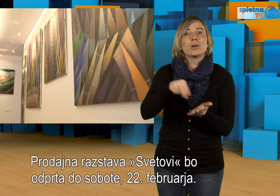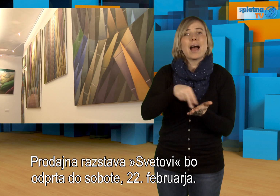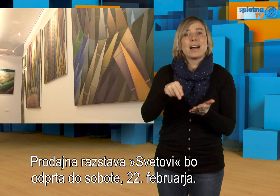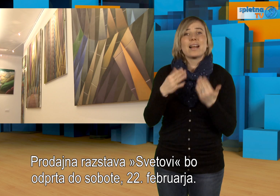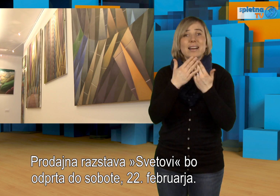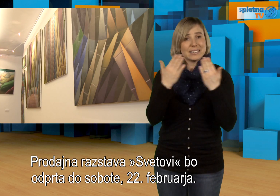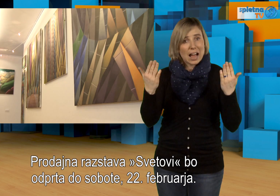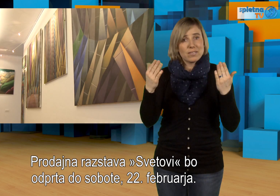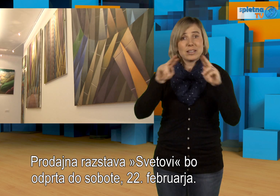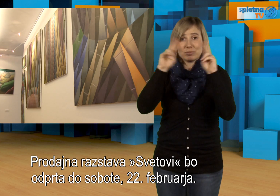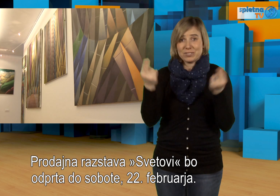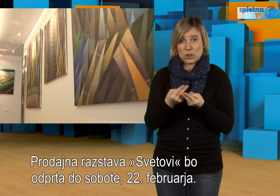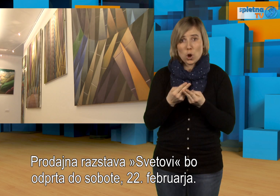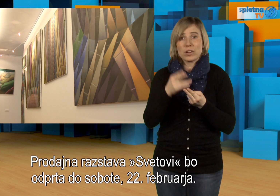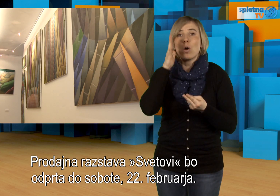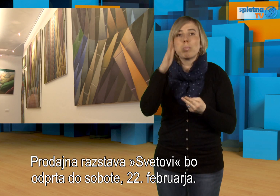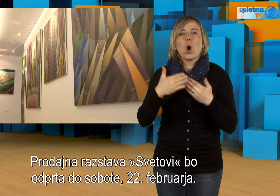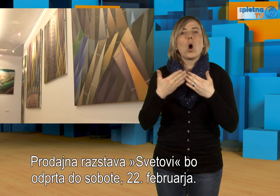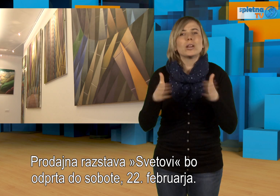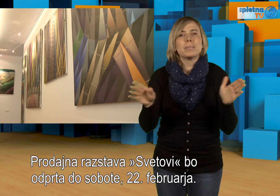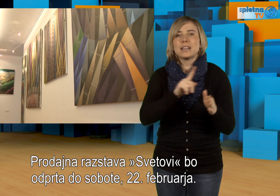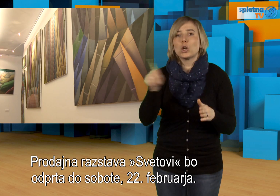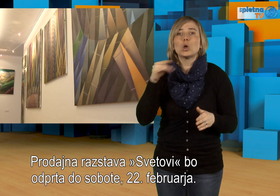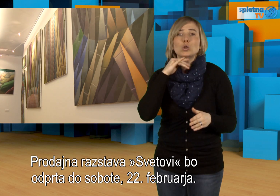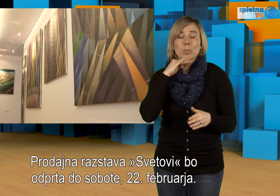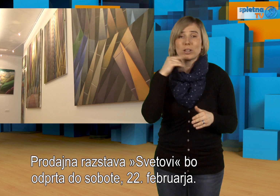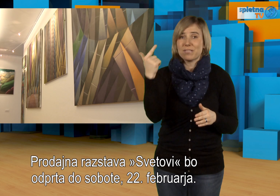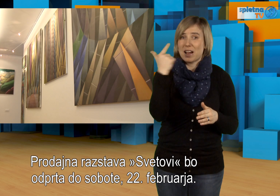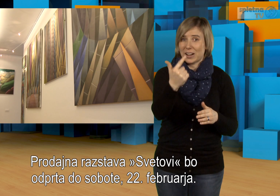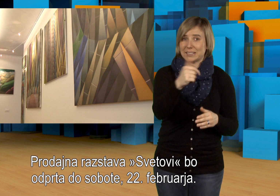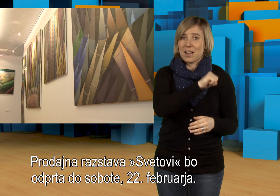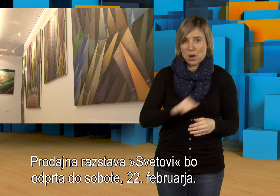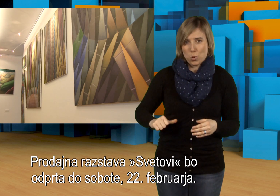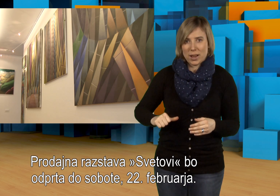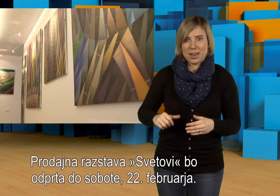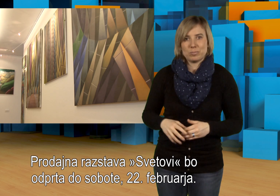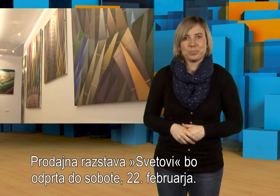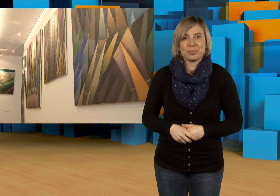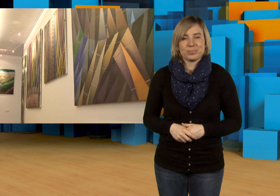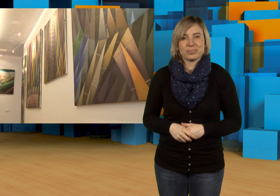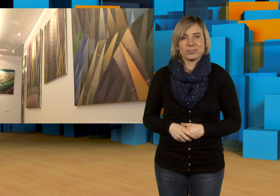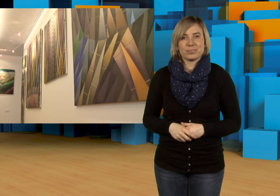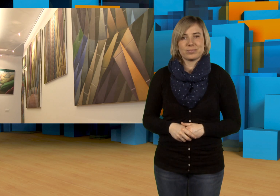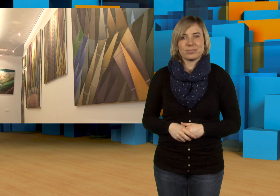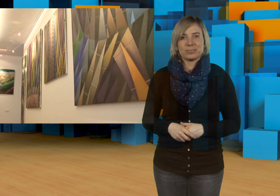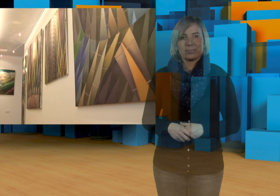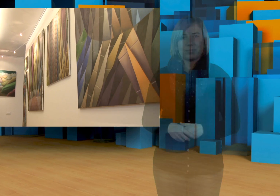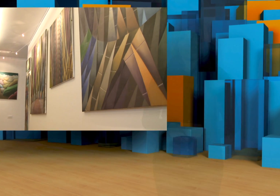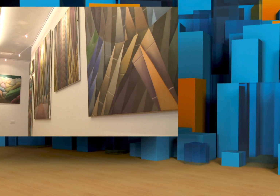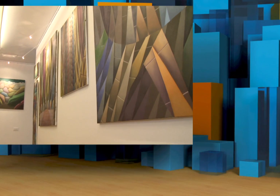Prodajna razstava Svetovi bo odprta do sobote, 22. februarja. Thank you.